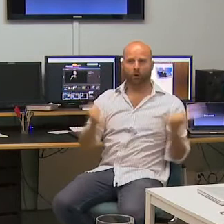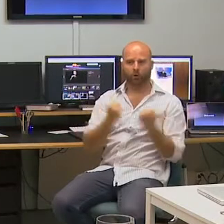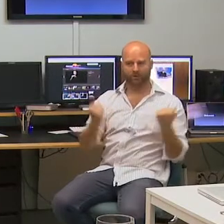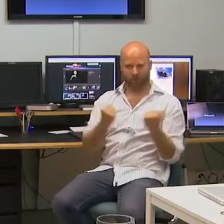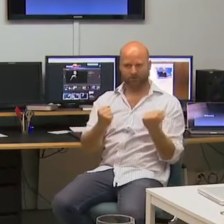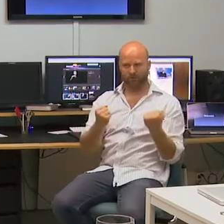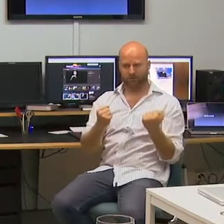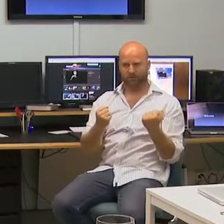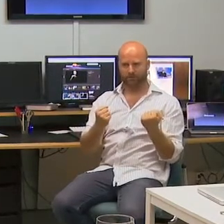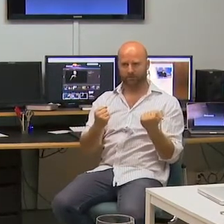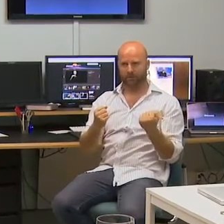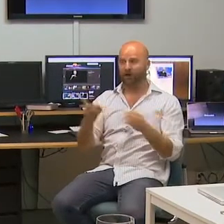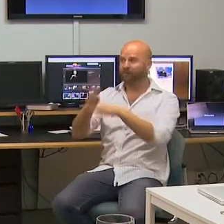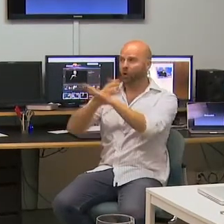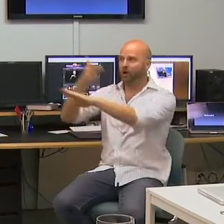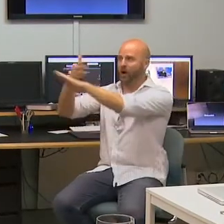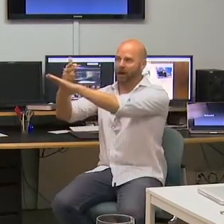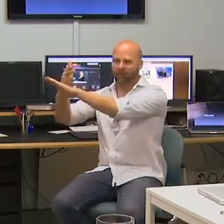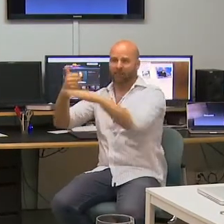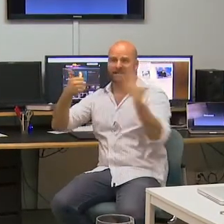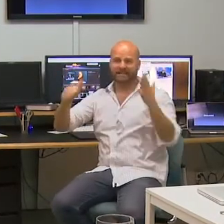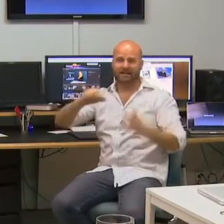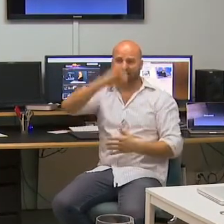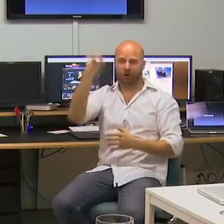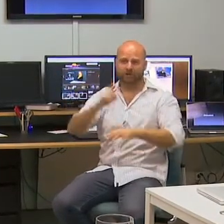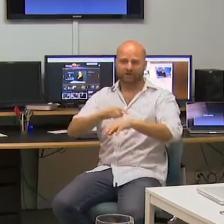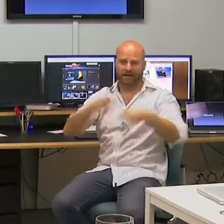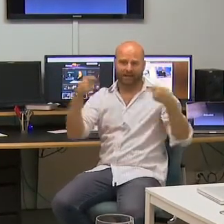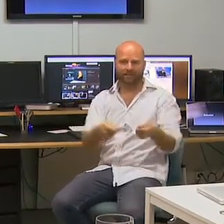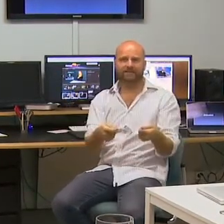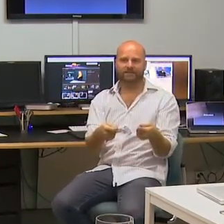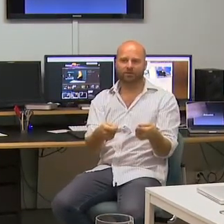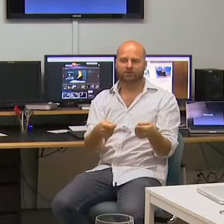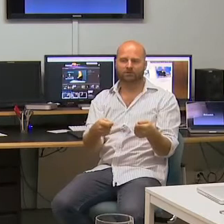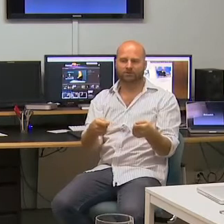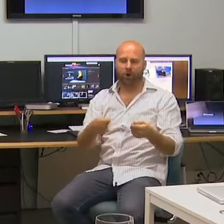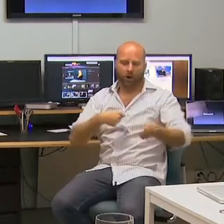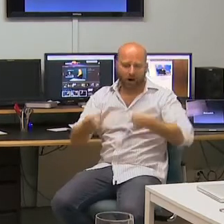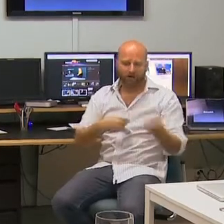Also es gibt ja immer zuerst die Vorproduktion. Bis 60% von der Zeit wird die